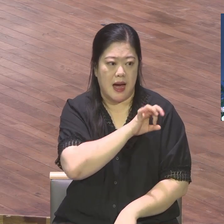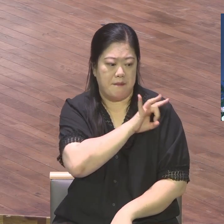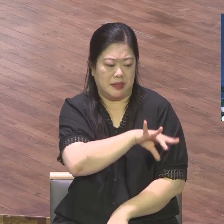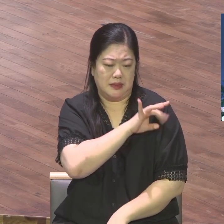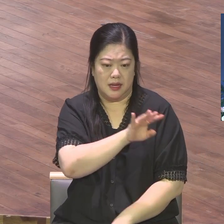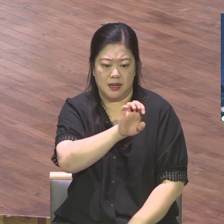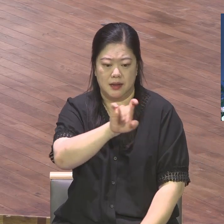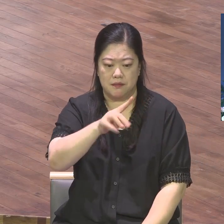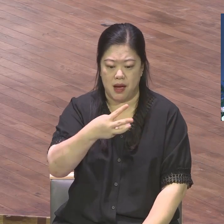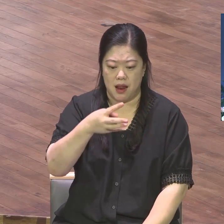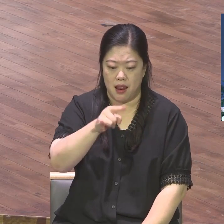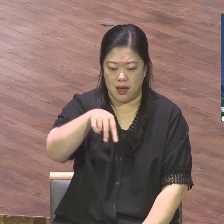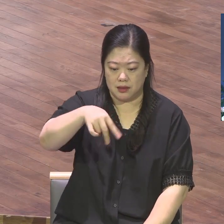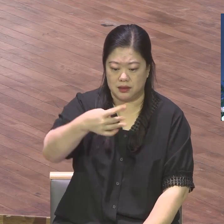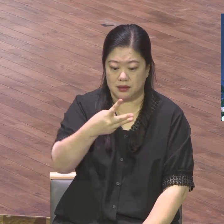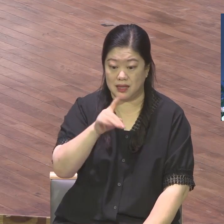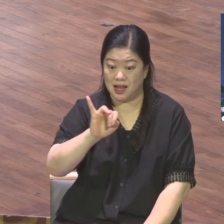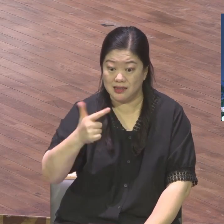사람 죽이는 거지.